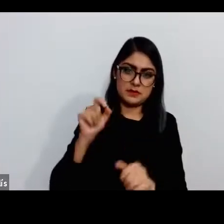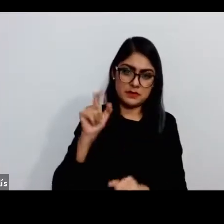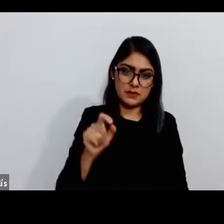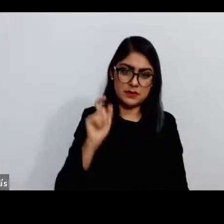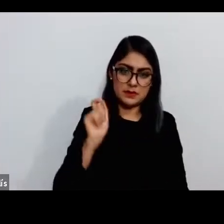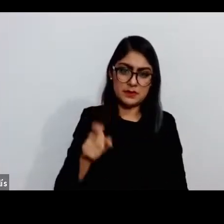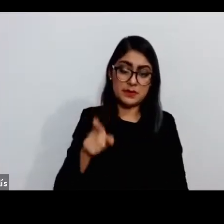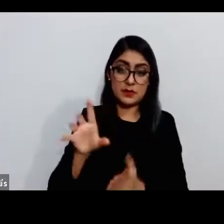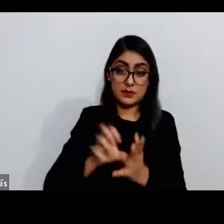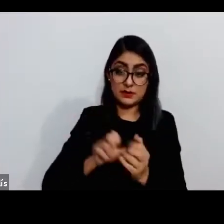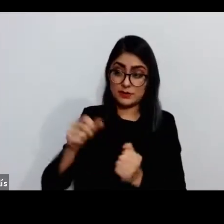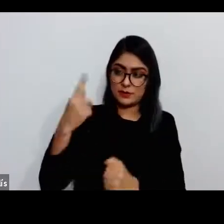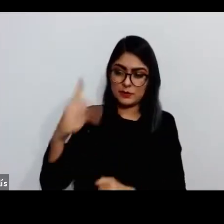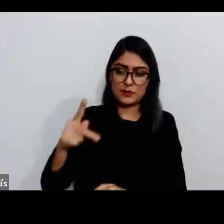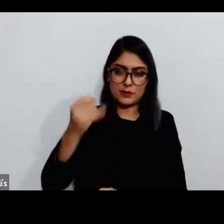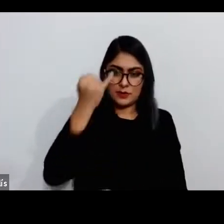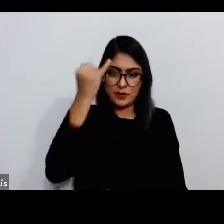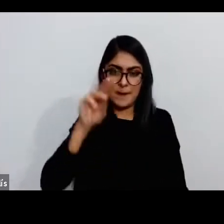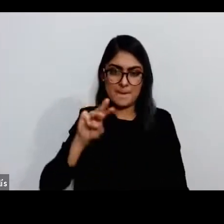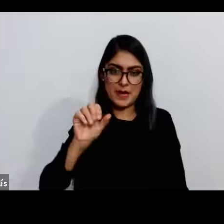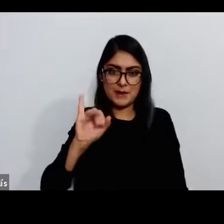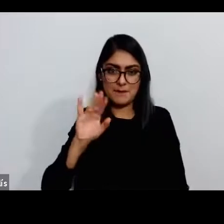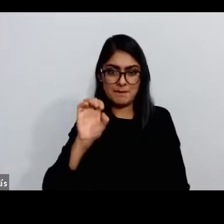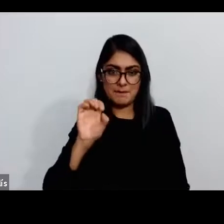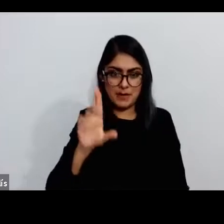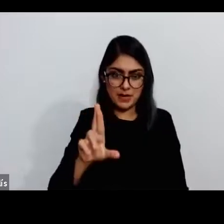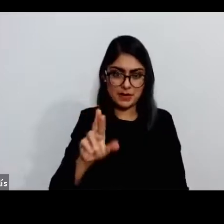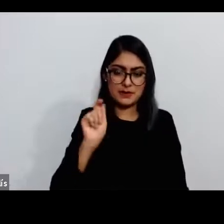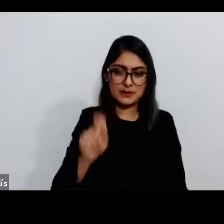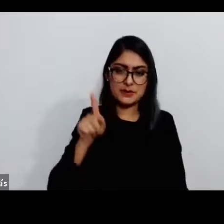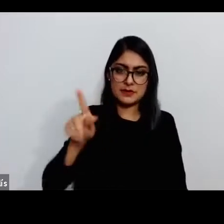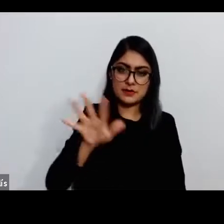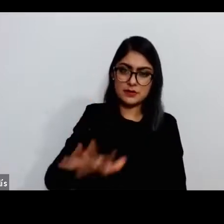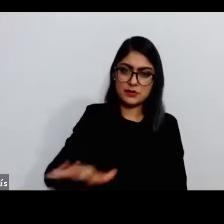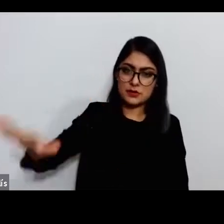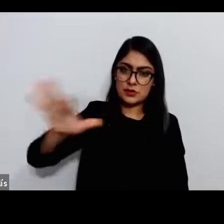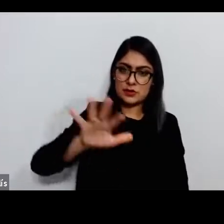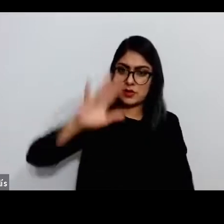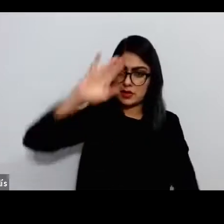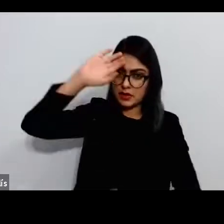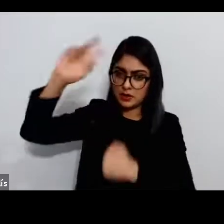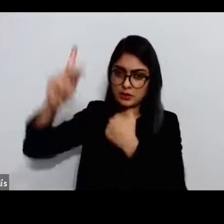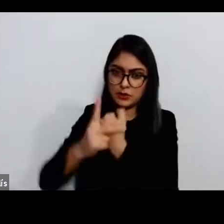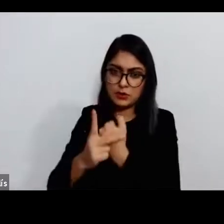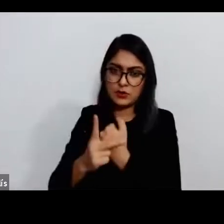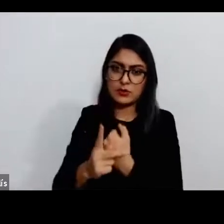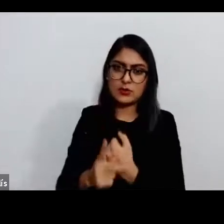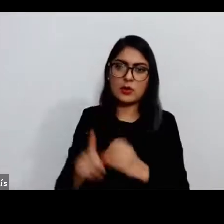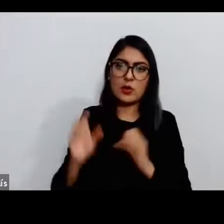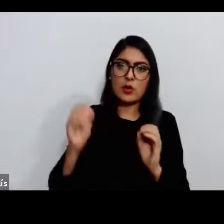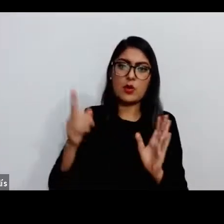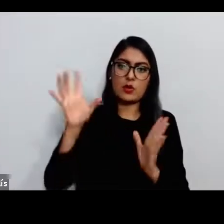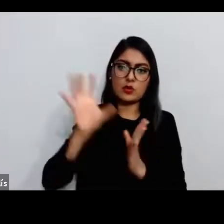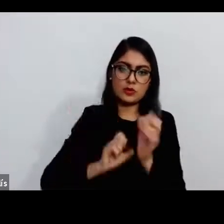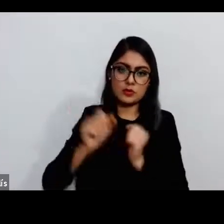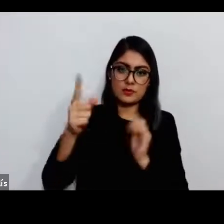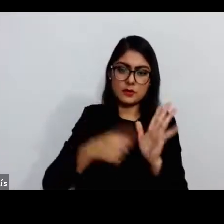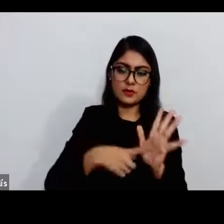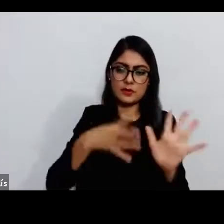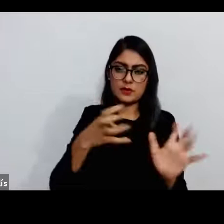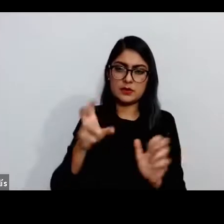Weimar tuvo mucha influencia en las constituciones europeas, por ejemplo, en la Constitución de 1931 de